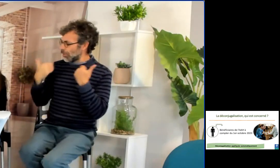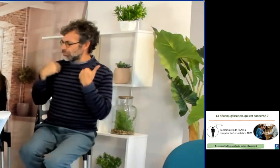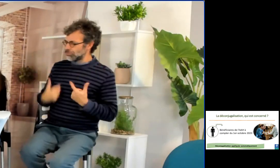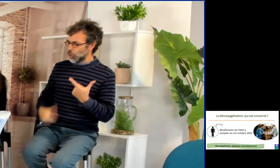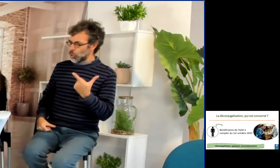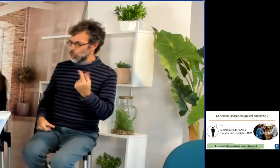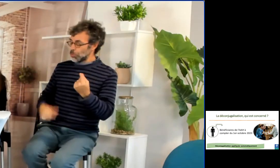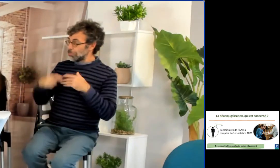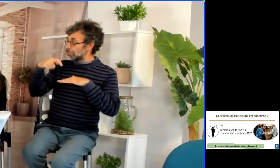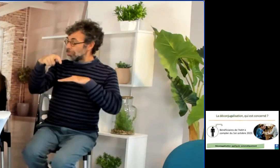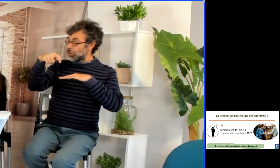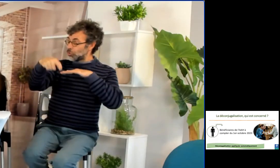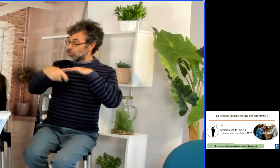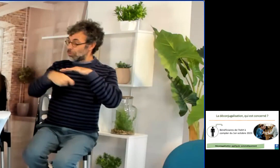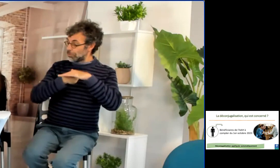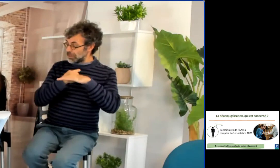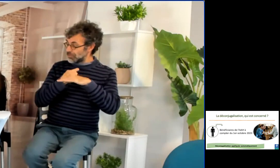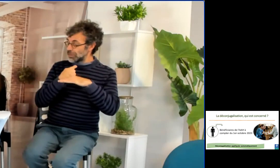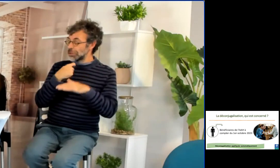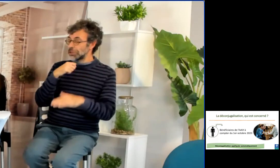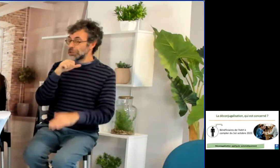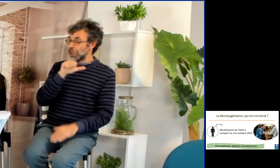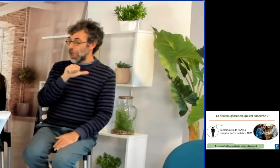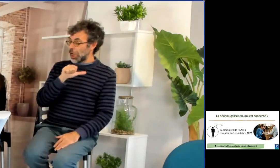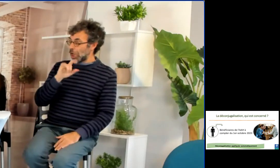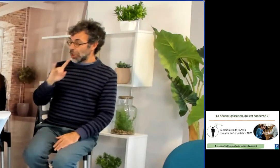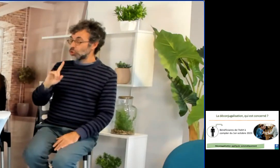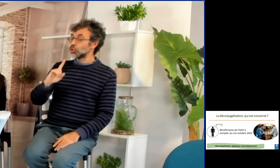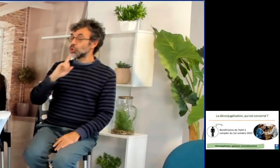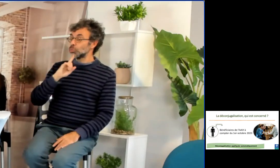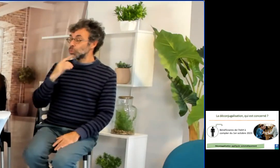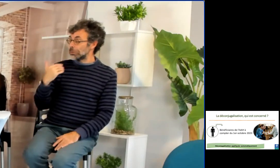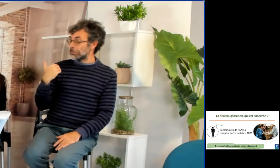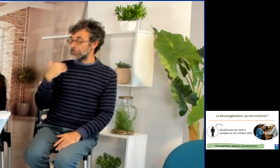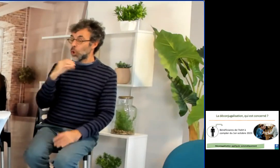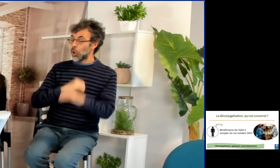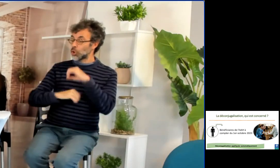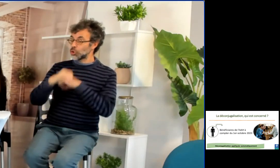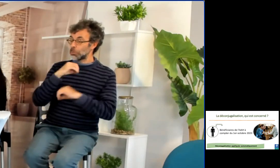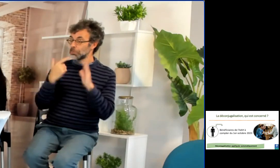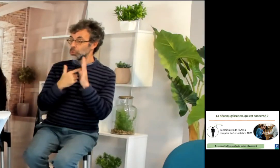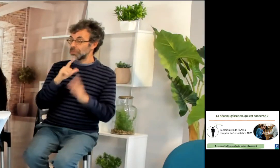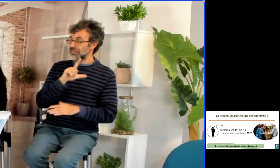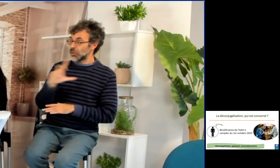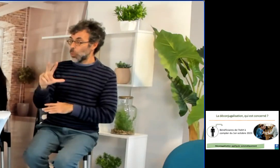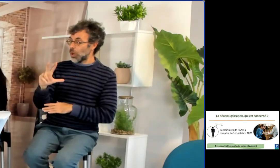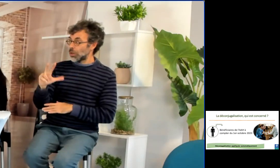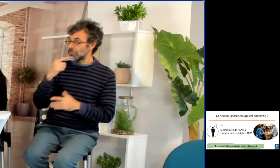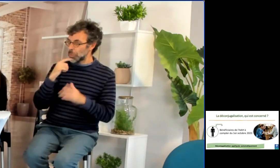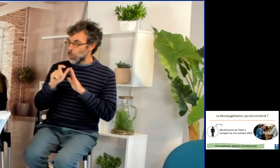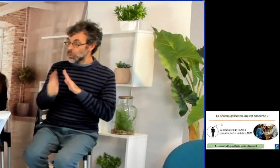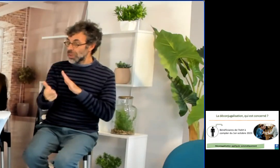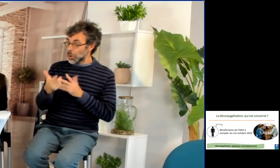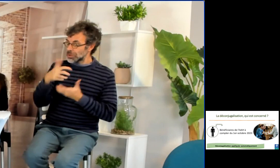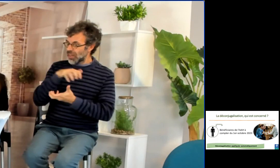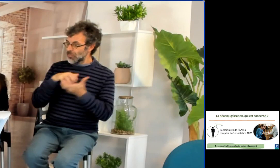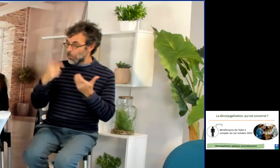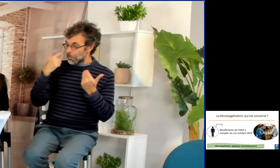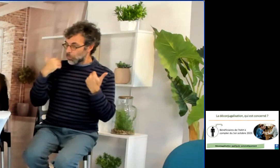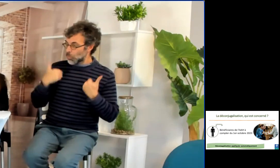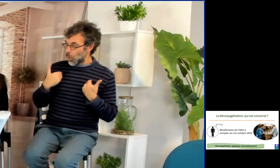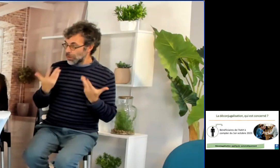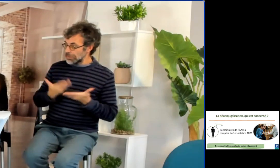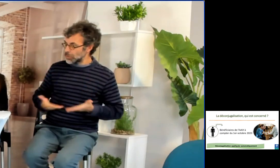bénéficiaire de l'AAH depuis octobre 2023. Suis-je concerné par cette réforme ?» Je vais y répondre. Oui. Alors